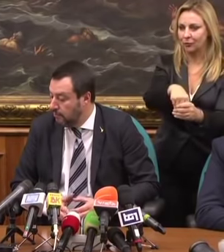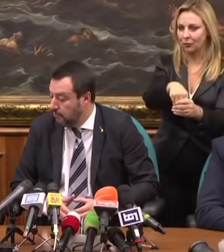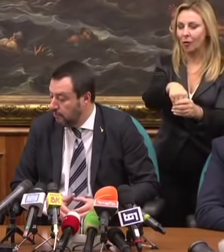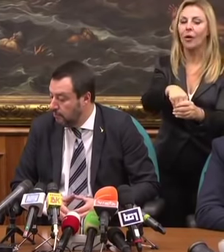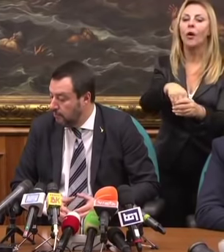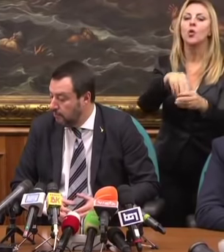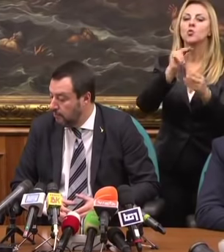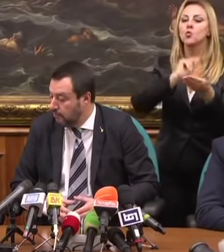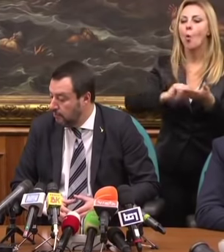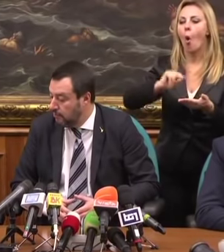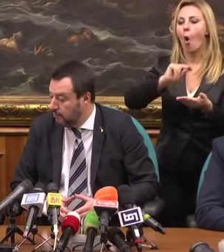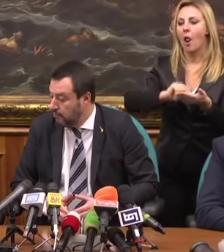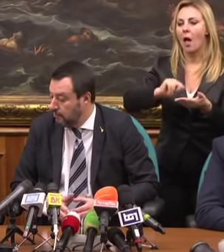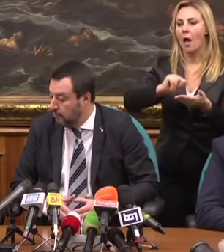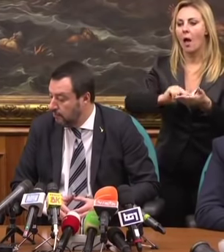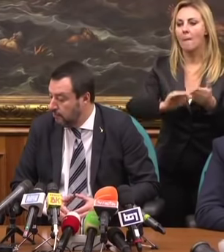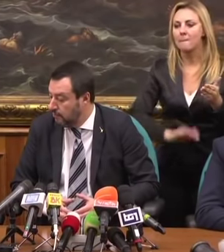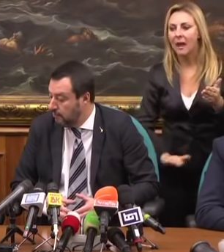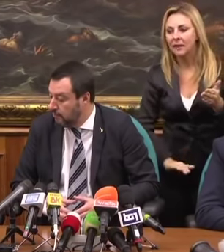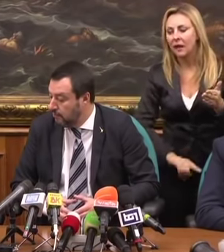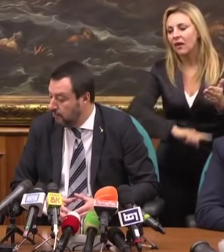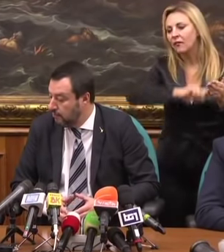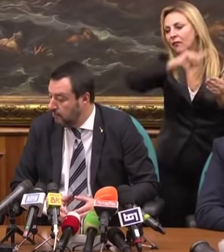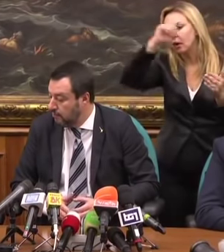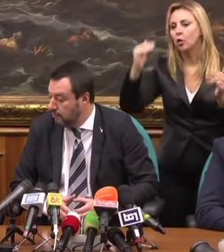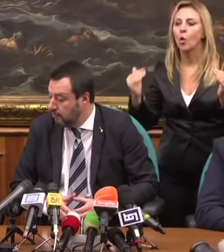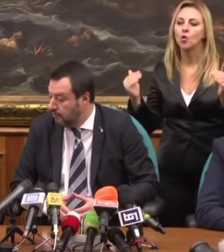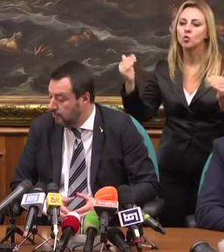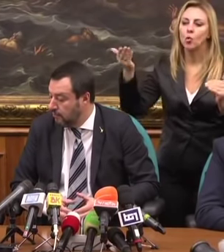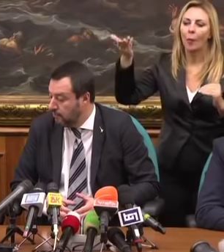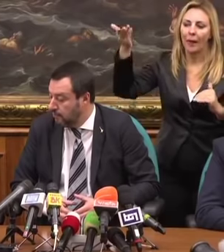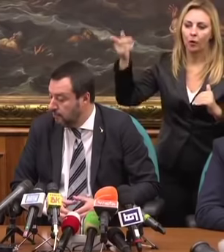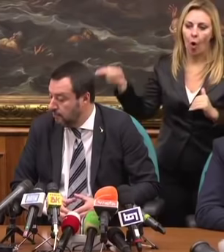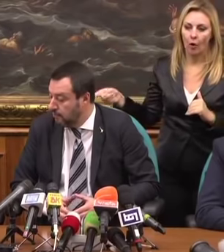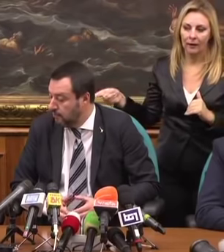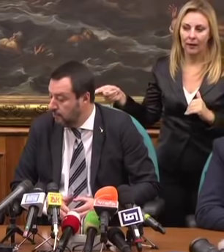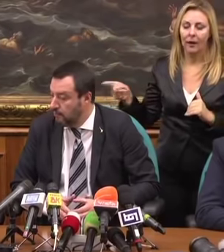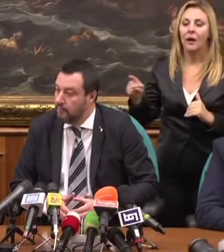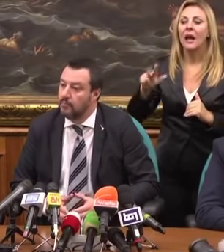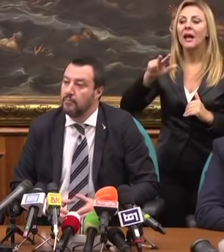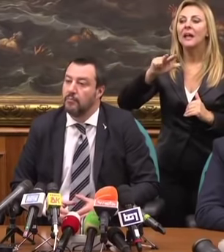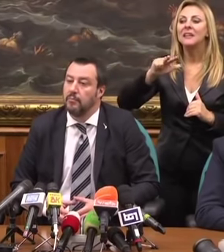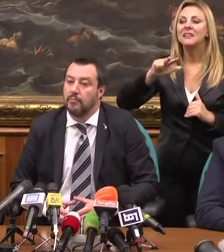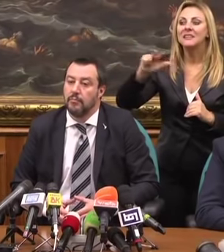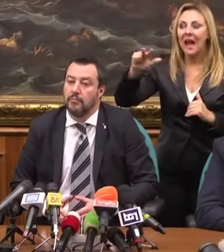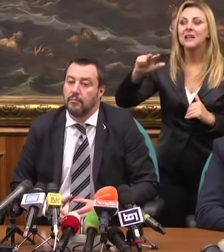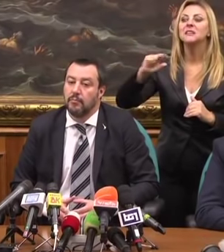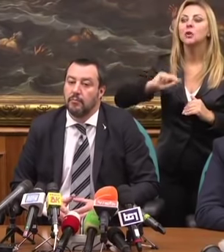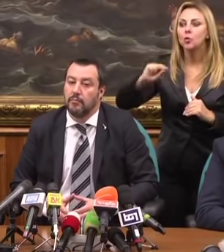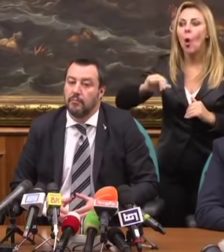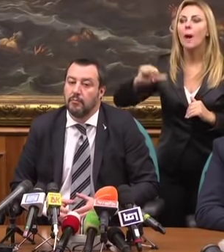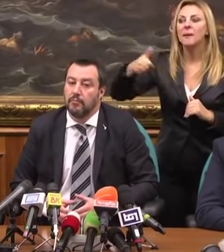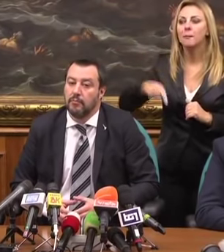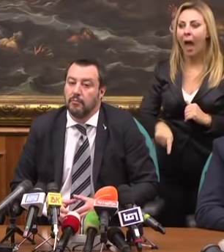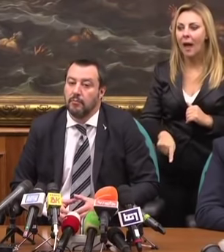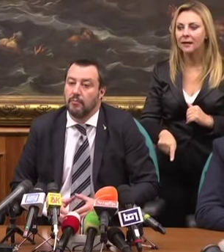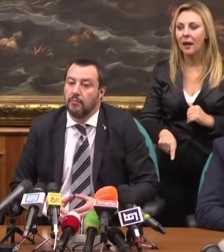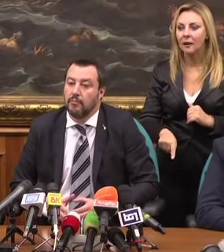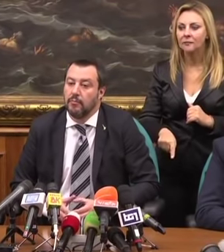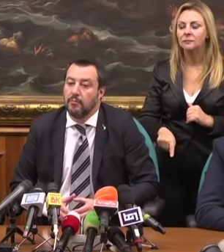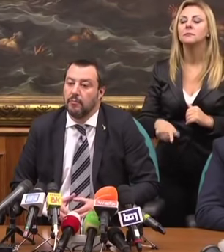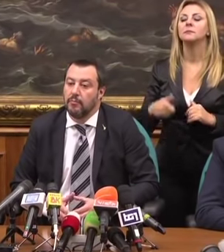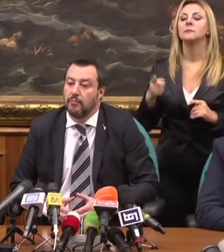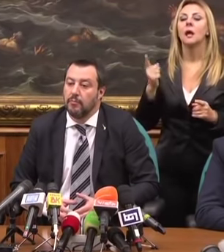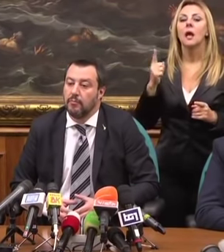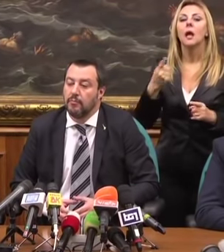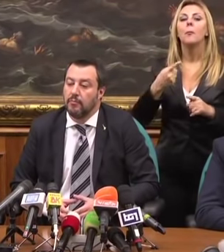dalla scuola materna alla scuola superiore e dalla terza alla scuola primaria, ci sarà anche una valutazione.